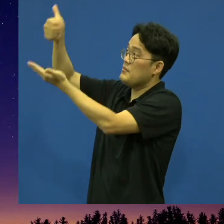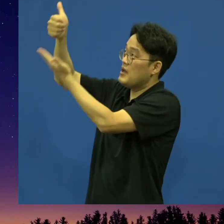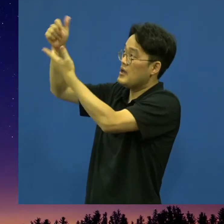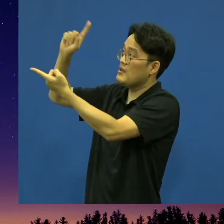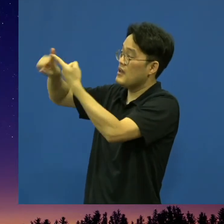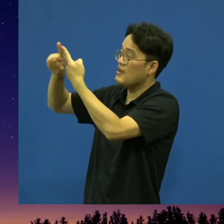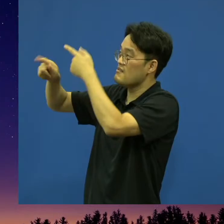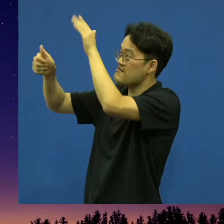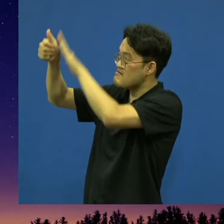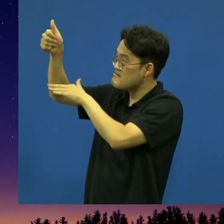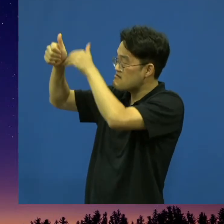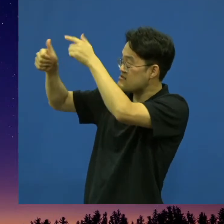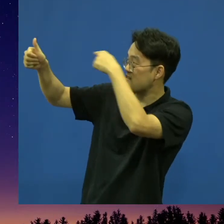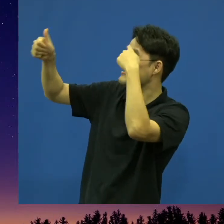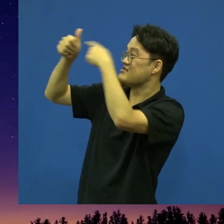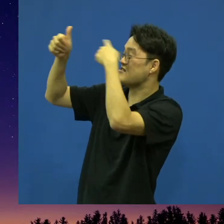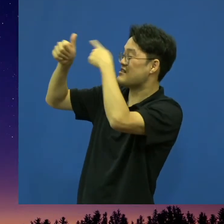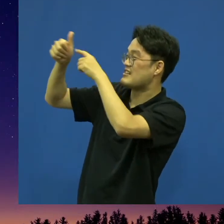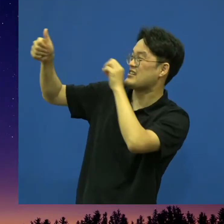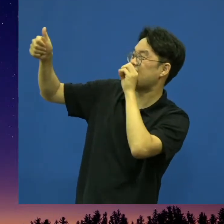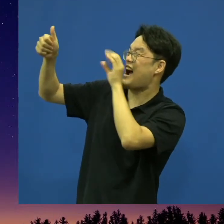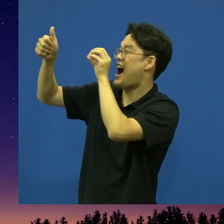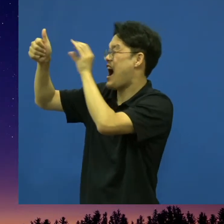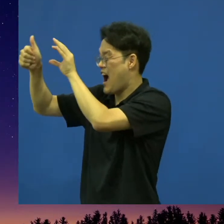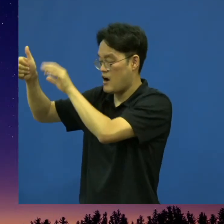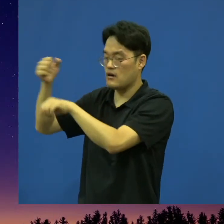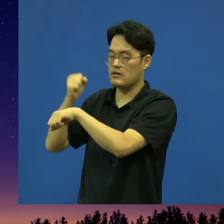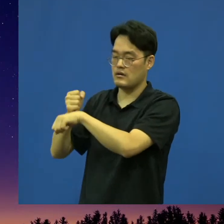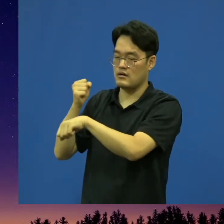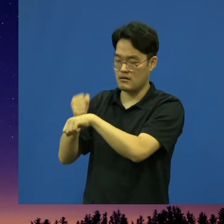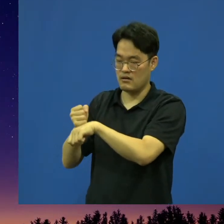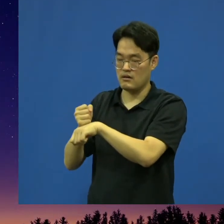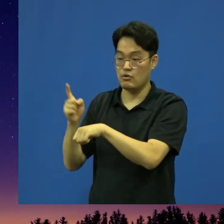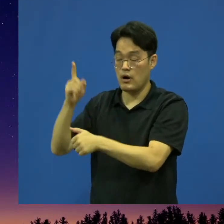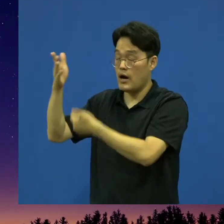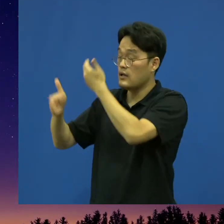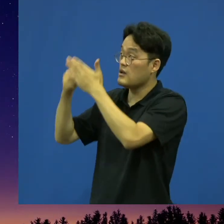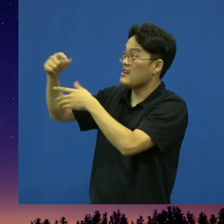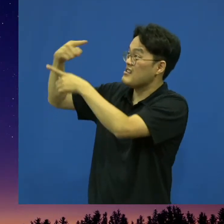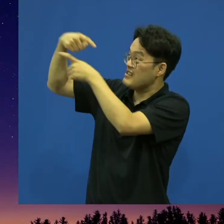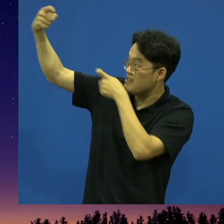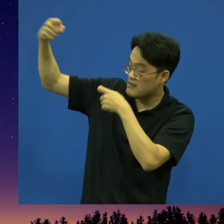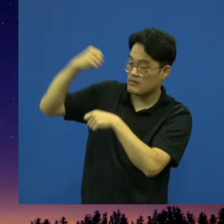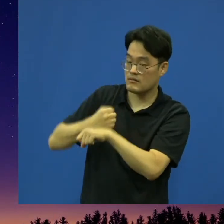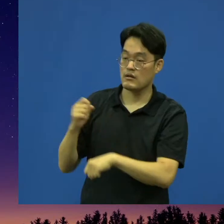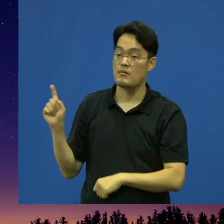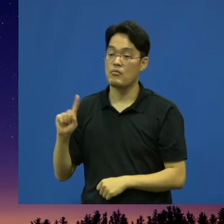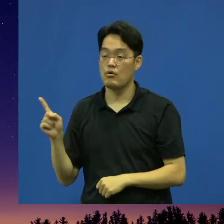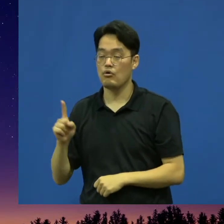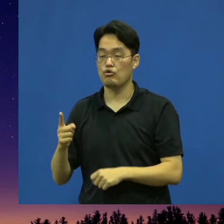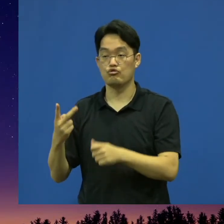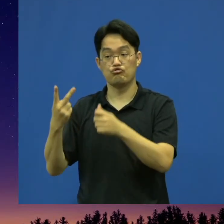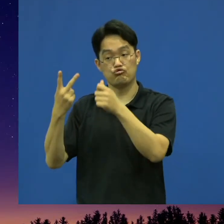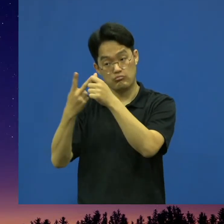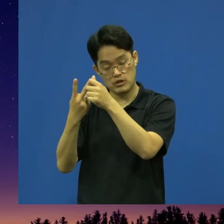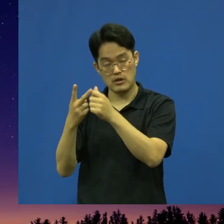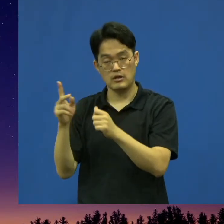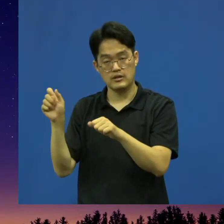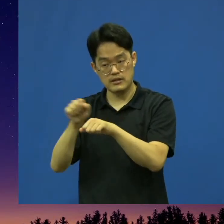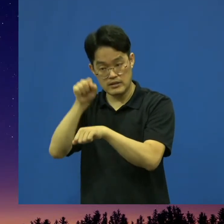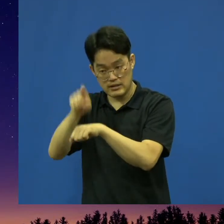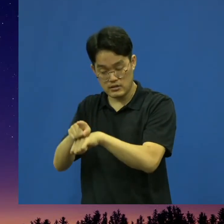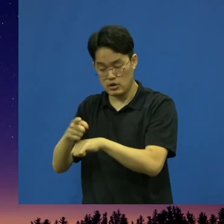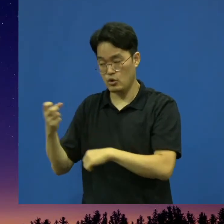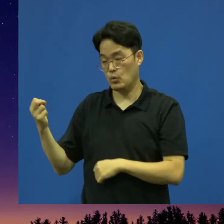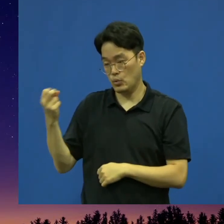대적하는 말들을 쏟아낸다는 거예요. 그리고 하나님을 대적하면서 뭘 하지요? 두 번째 특징이 뭐냐면